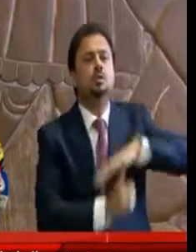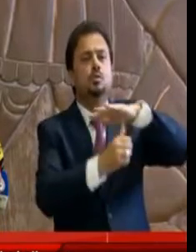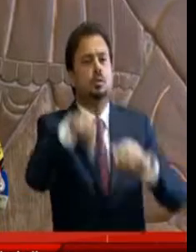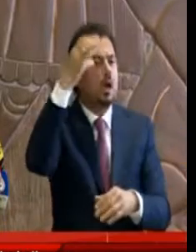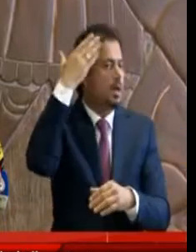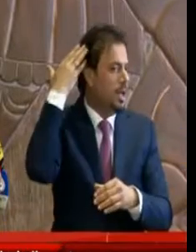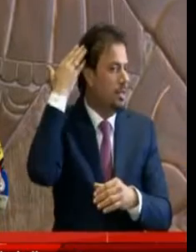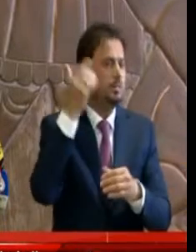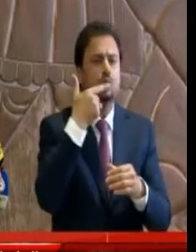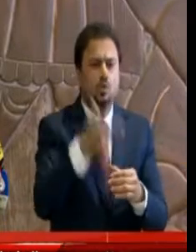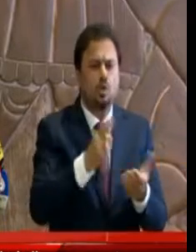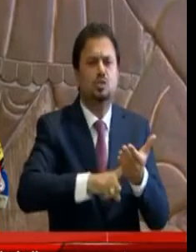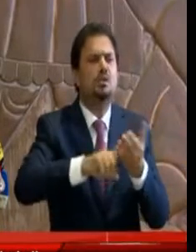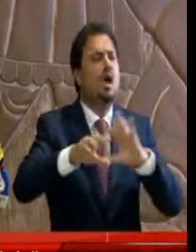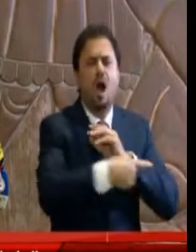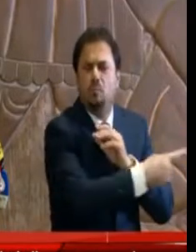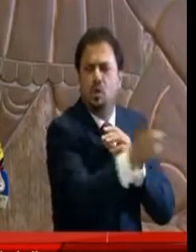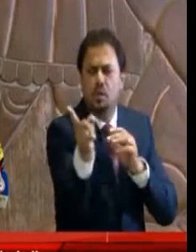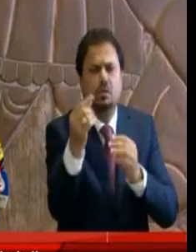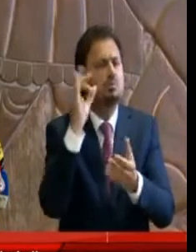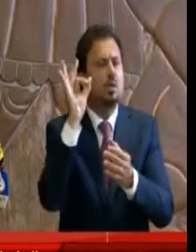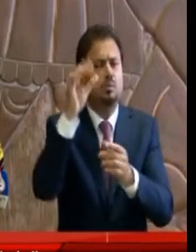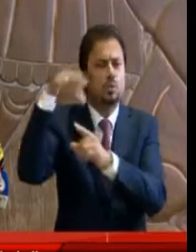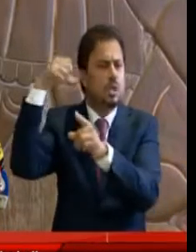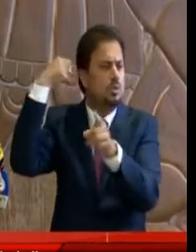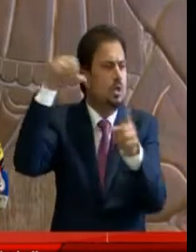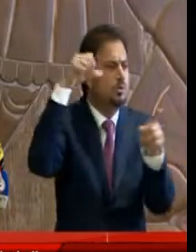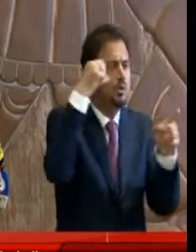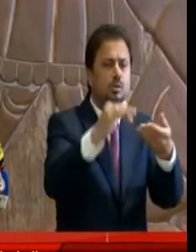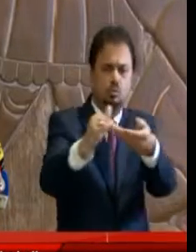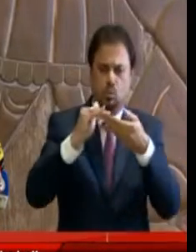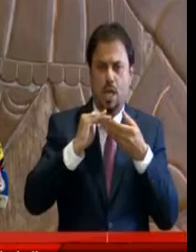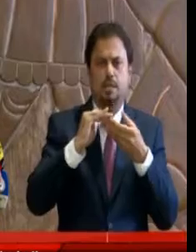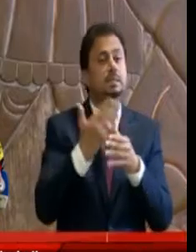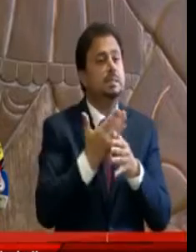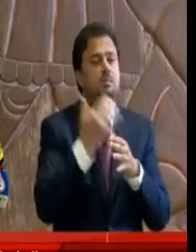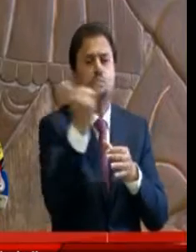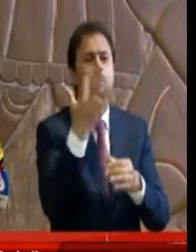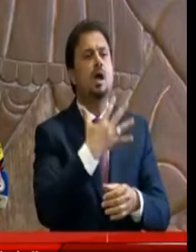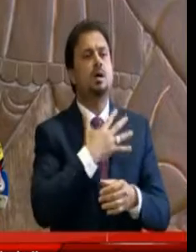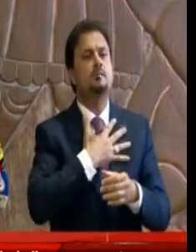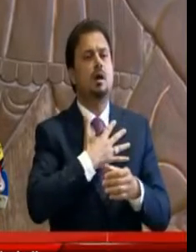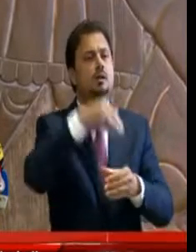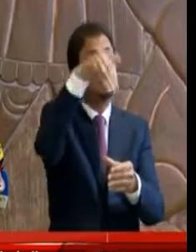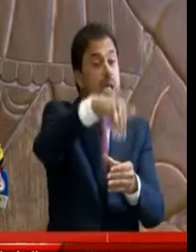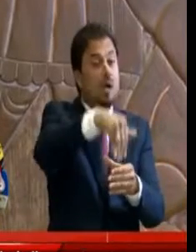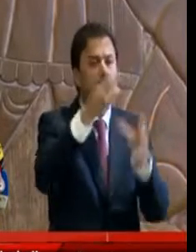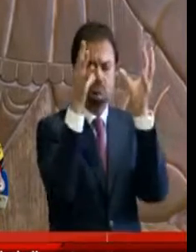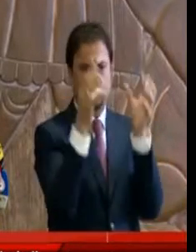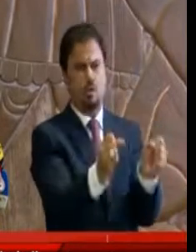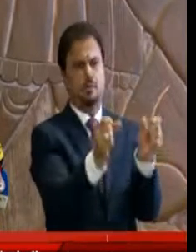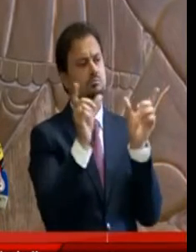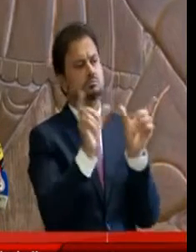للقوات المسلحة، سخر كل موارد الوزارات الأمنية والخدمية لتأمين الانتخابات